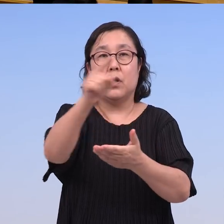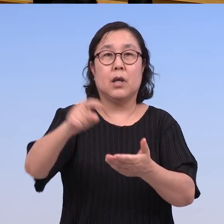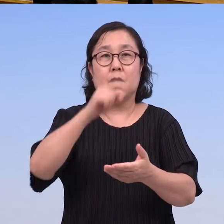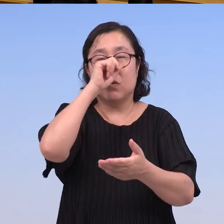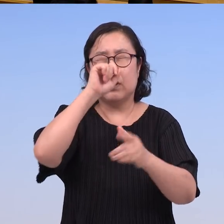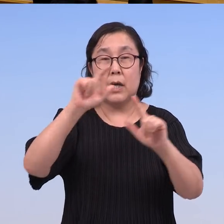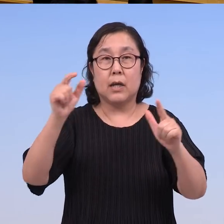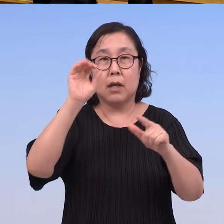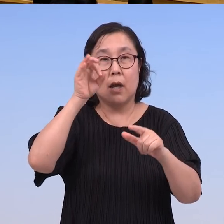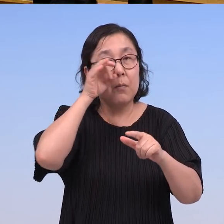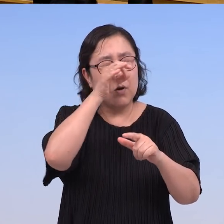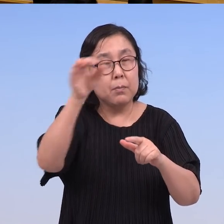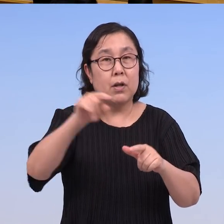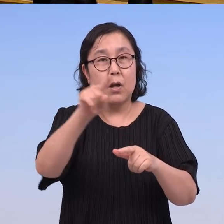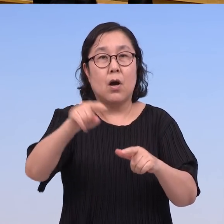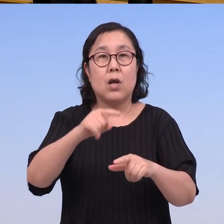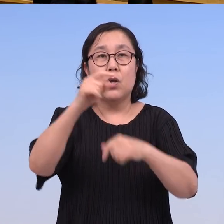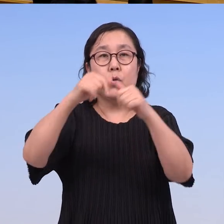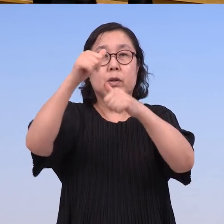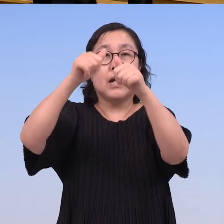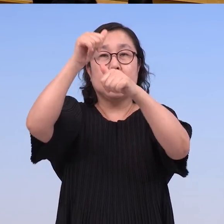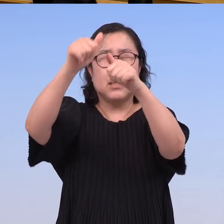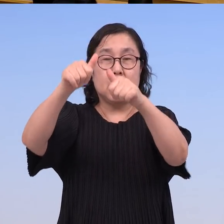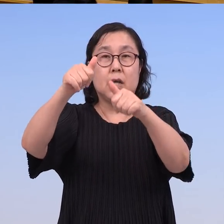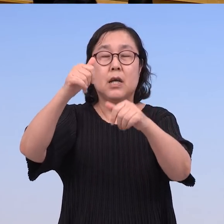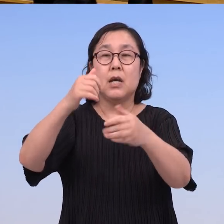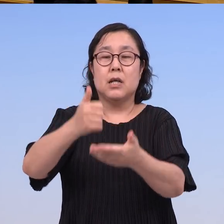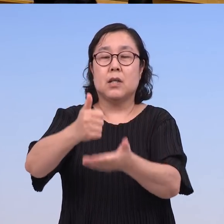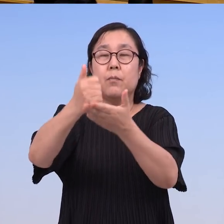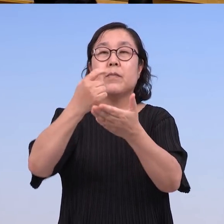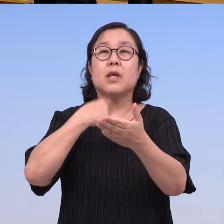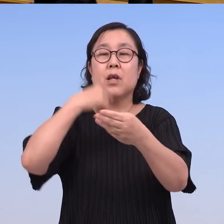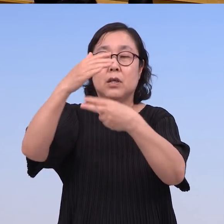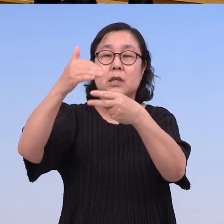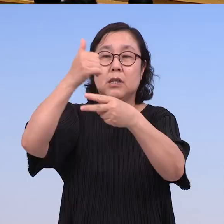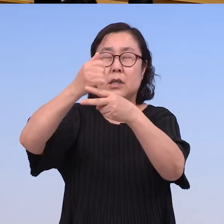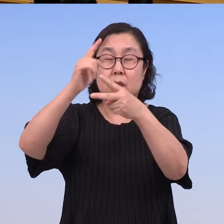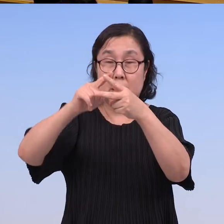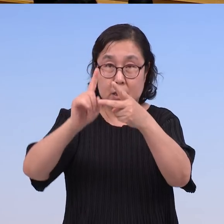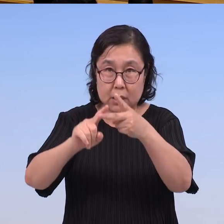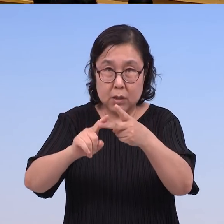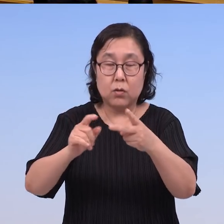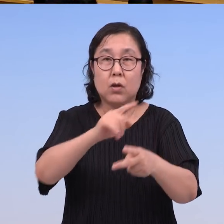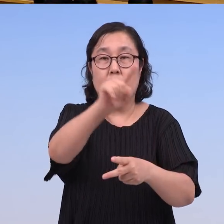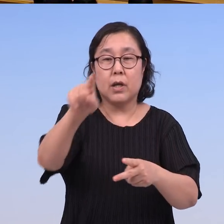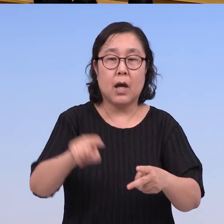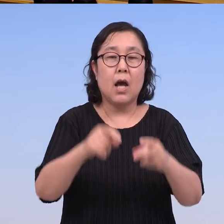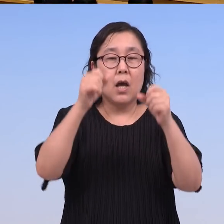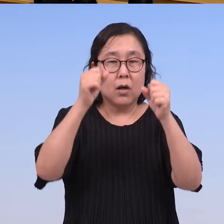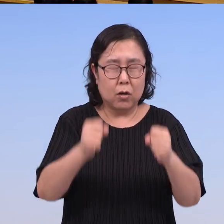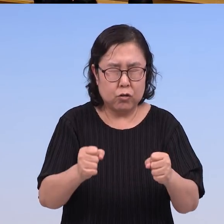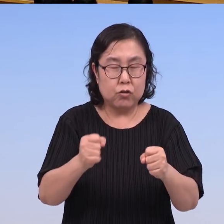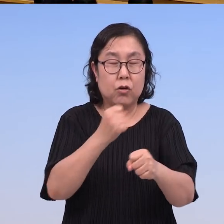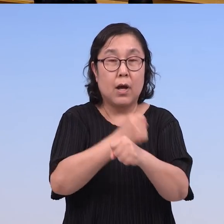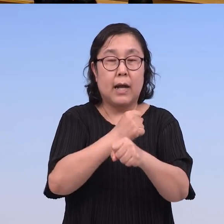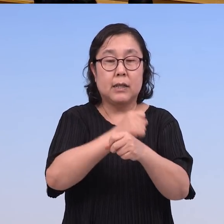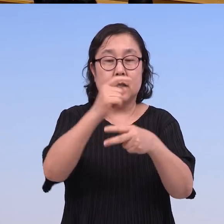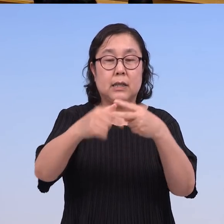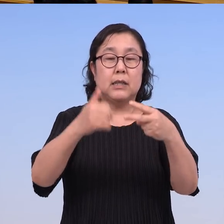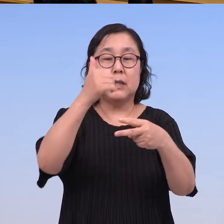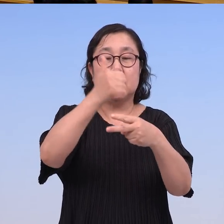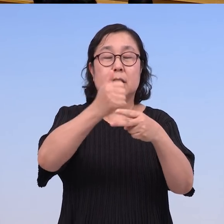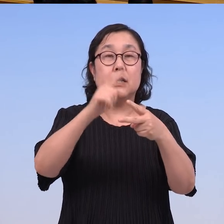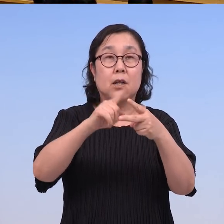보이거든 너희 조상들이 강 저쪽에서 섬기던 신들이든지 또는 너희가 거주하는 땅에 있는 아무리 족속의